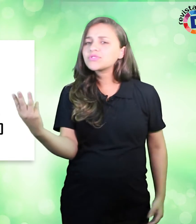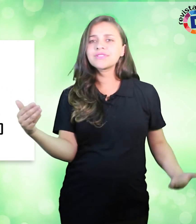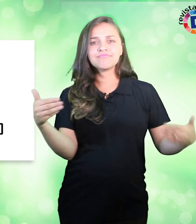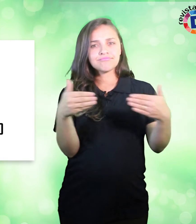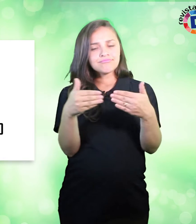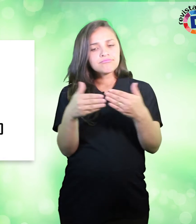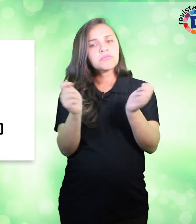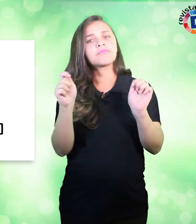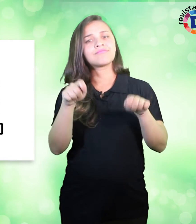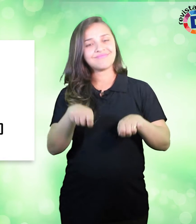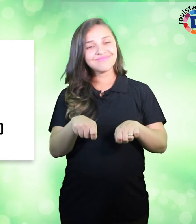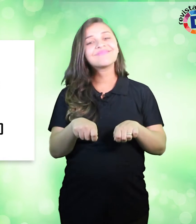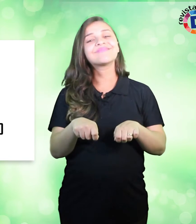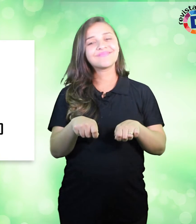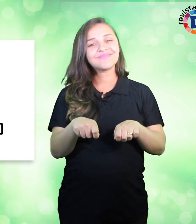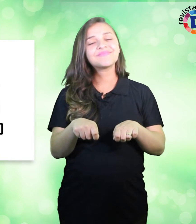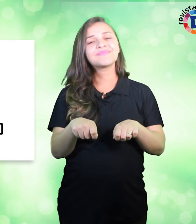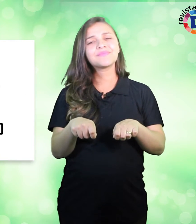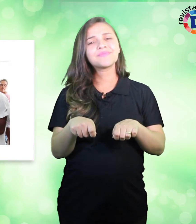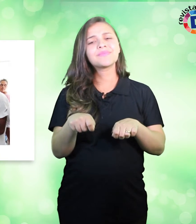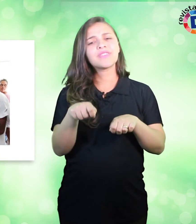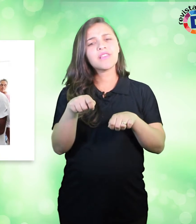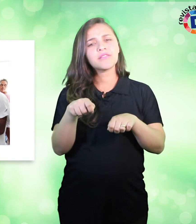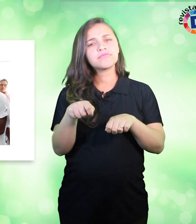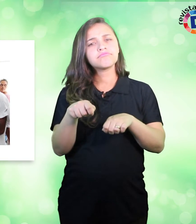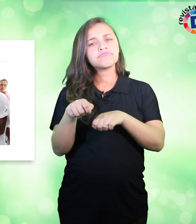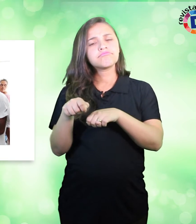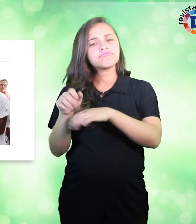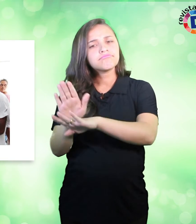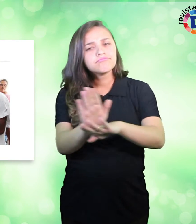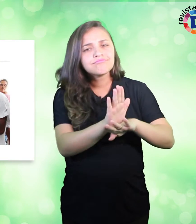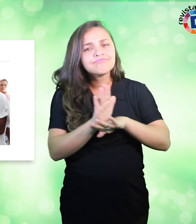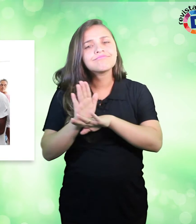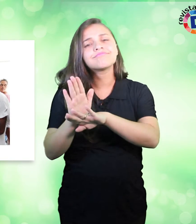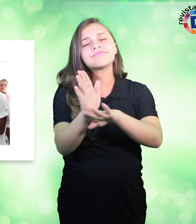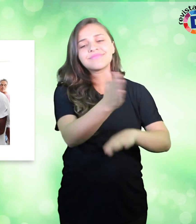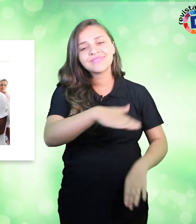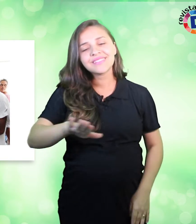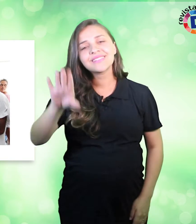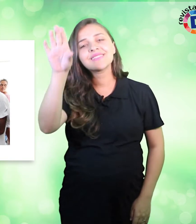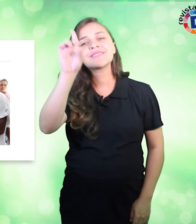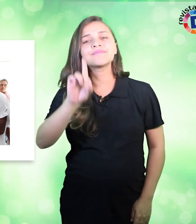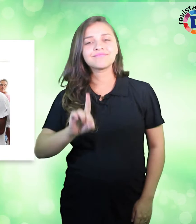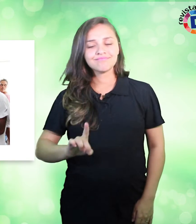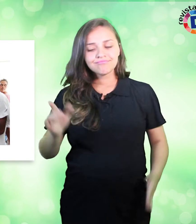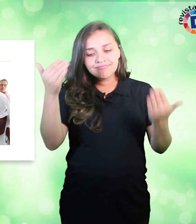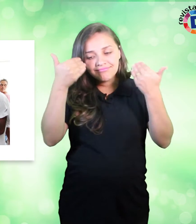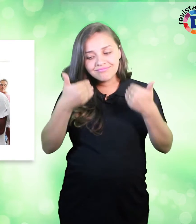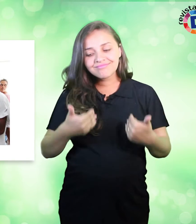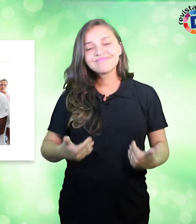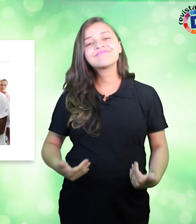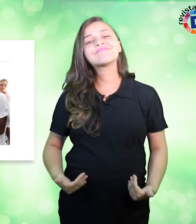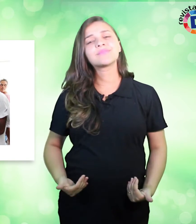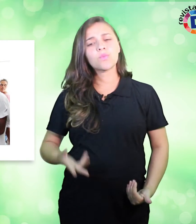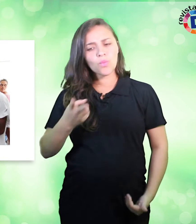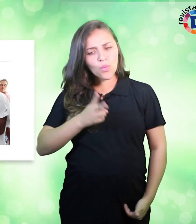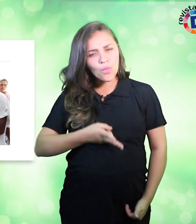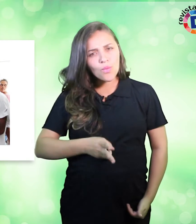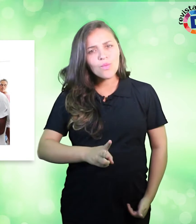afirmar que as ações em favor das crianças com deficiência física continuam sólidas, além de